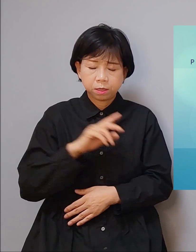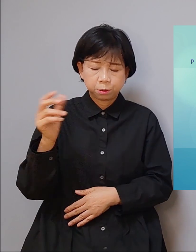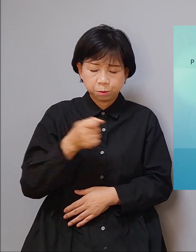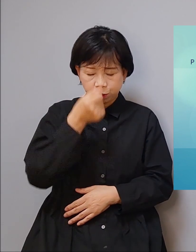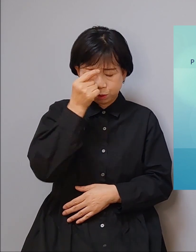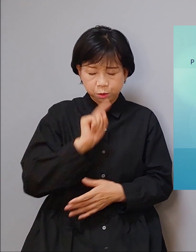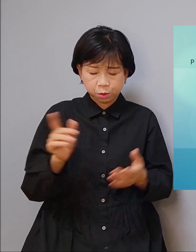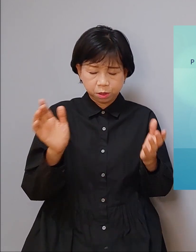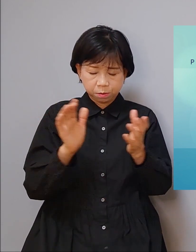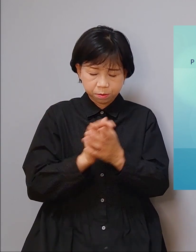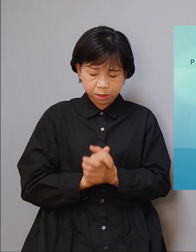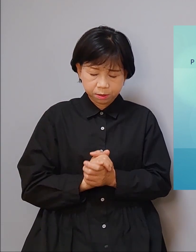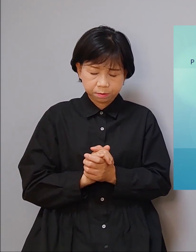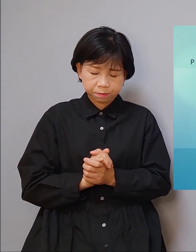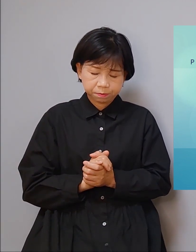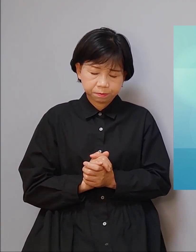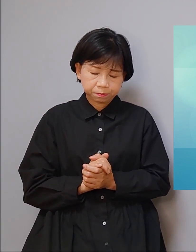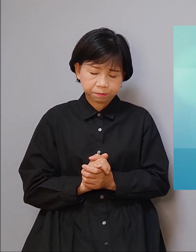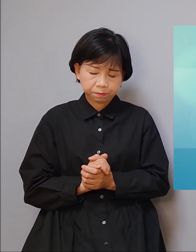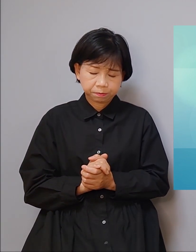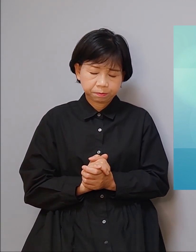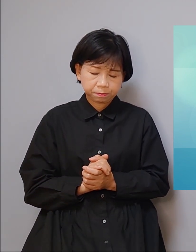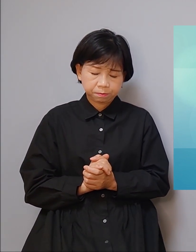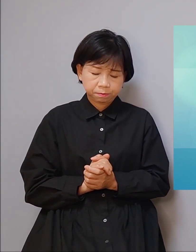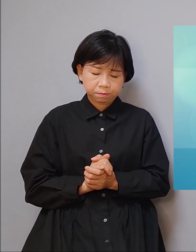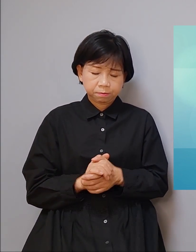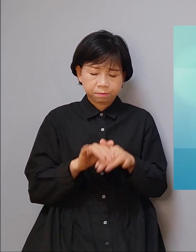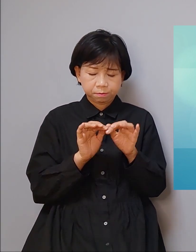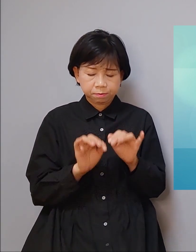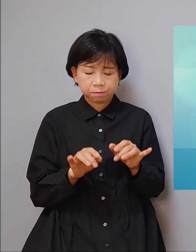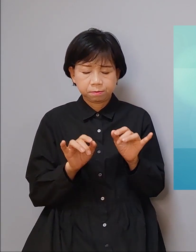이름으로 기도드립니다. 아멘.